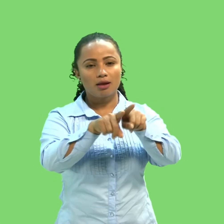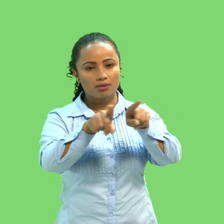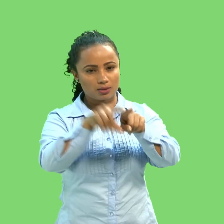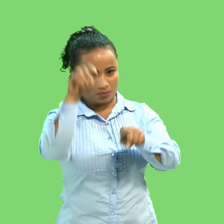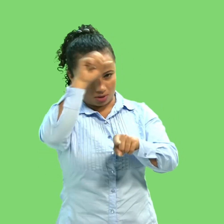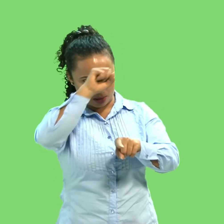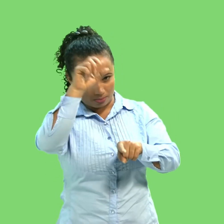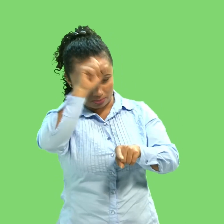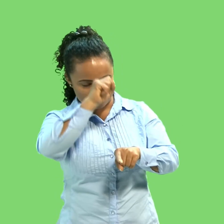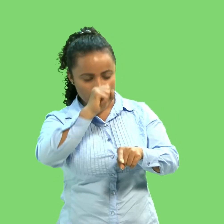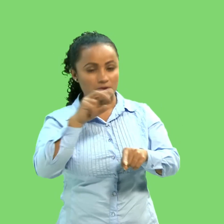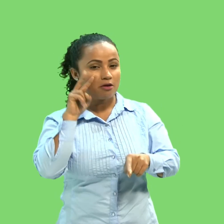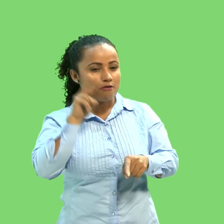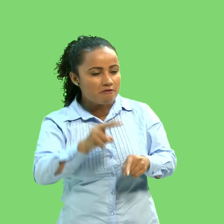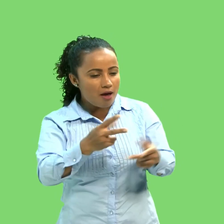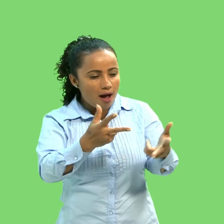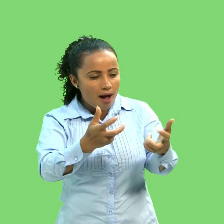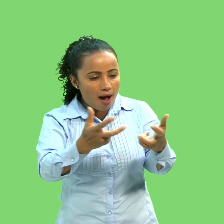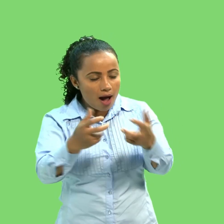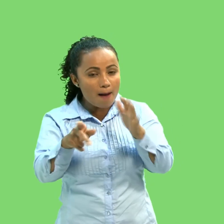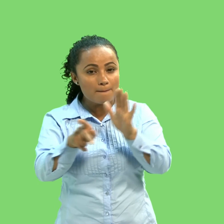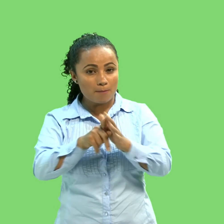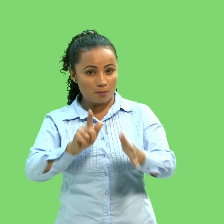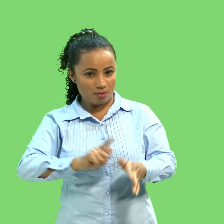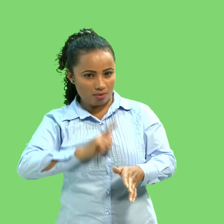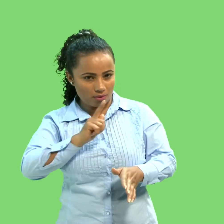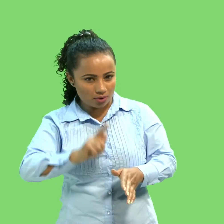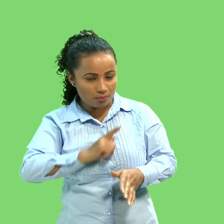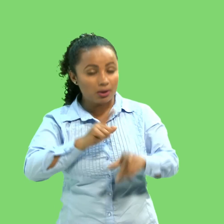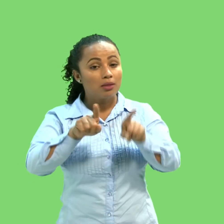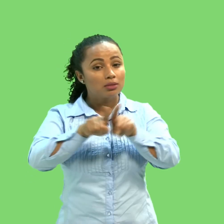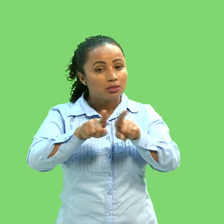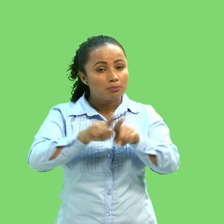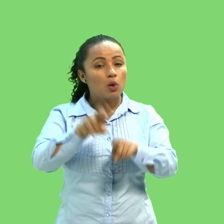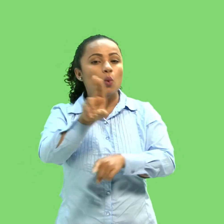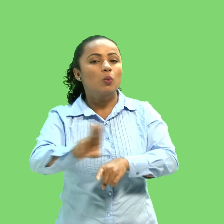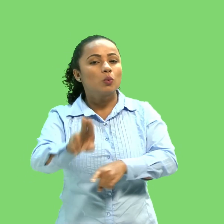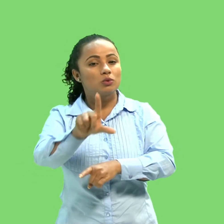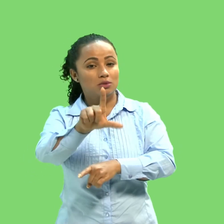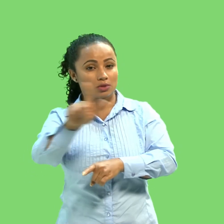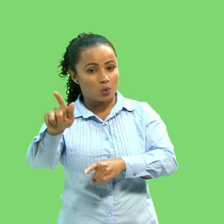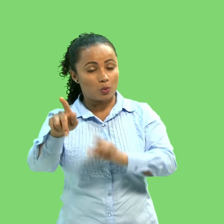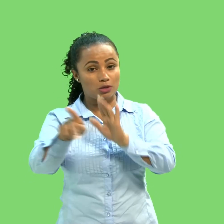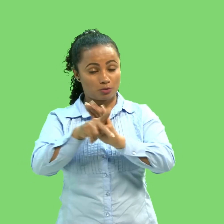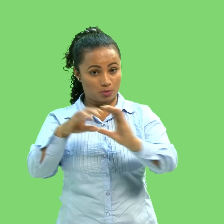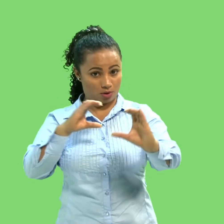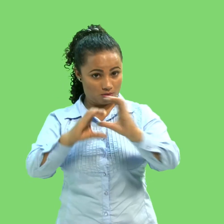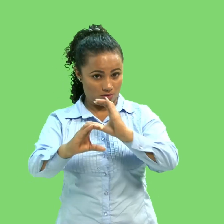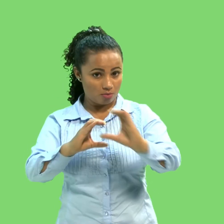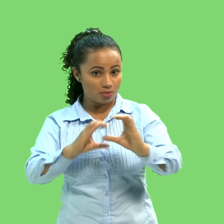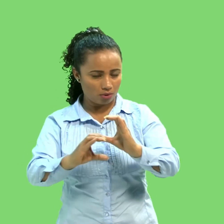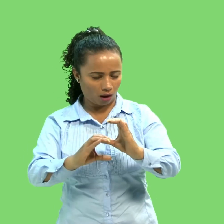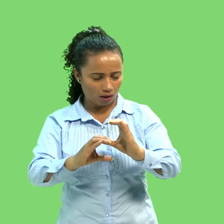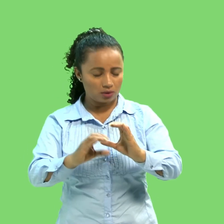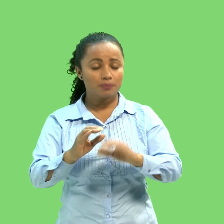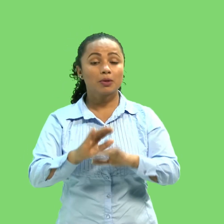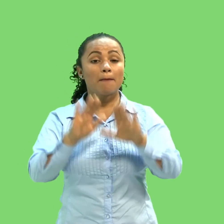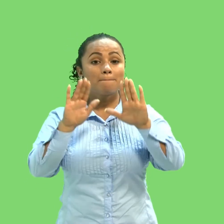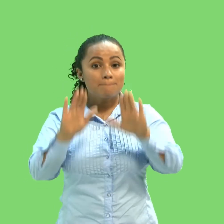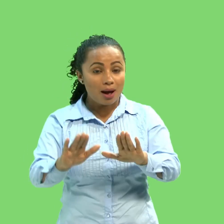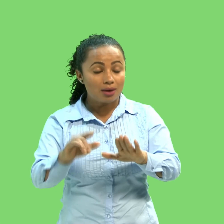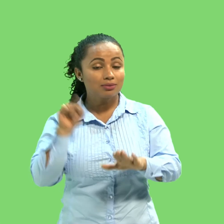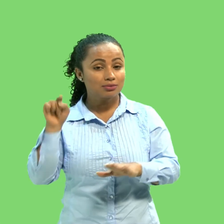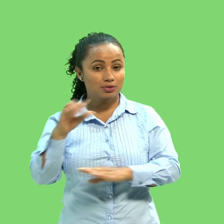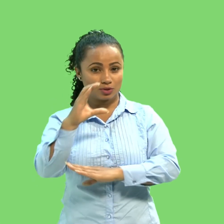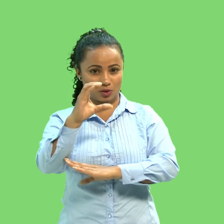de gramática, de uso de linguagem para comunicação, dentre outros aspectos. O problema é que tal corrente, apesar